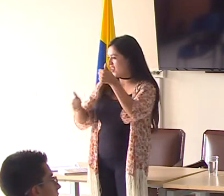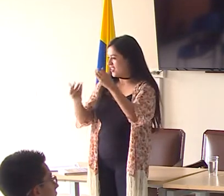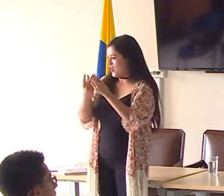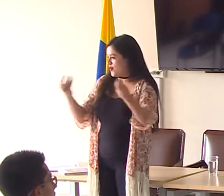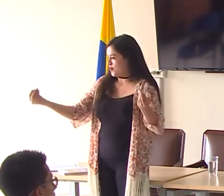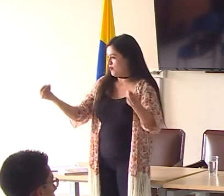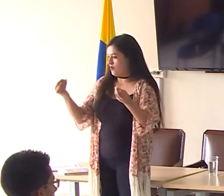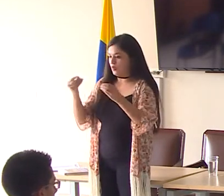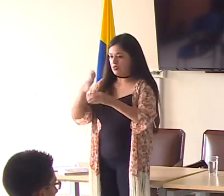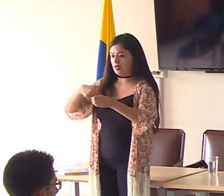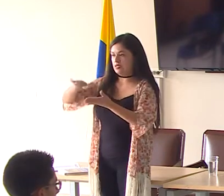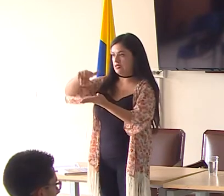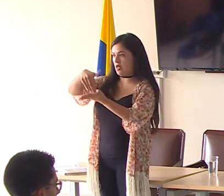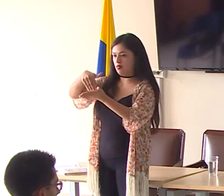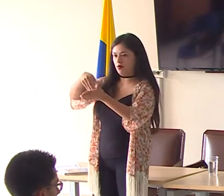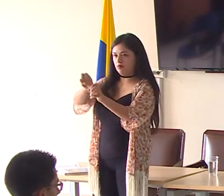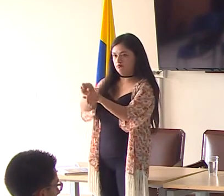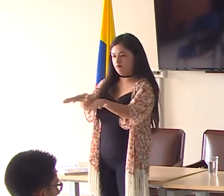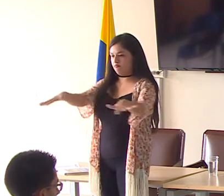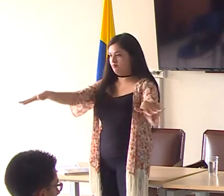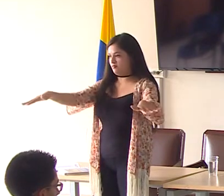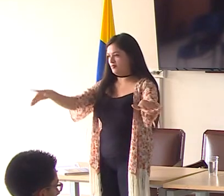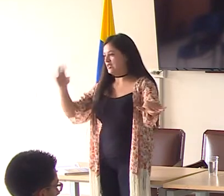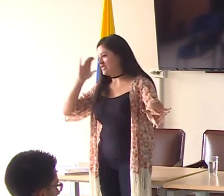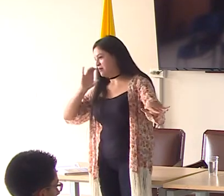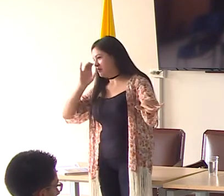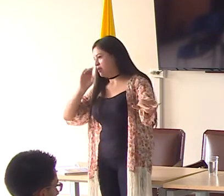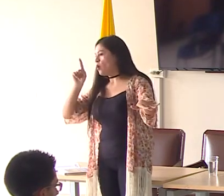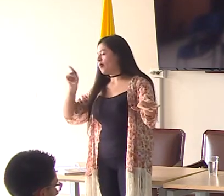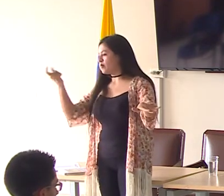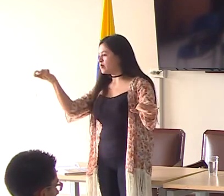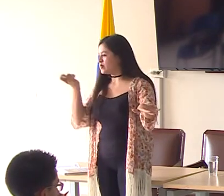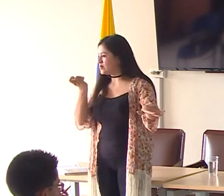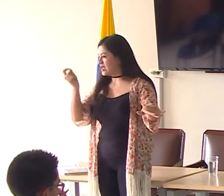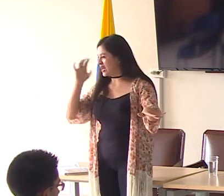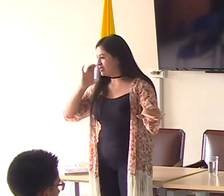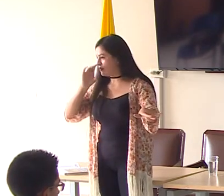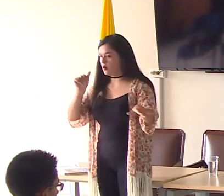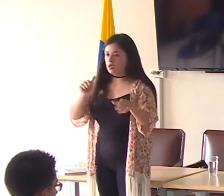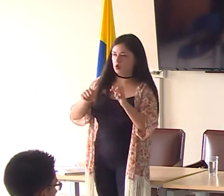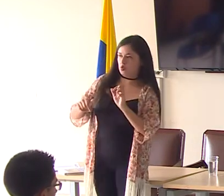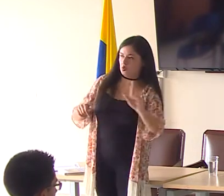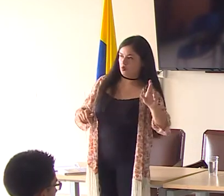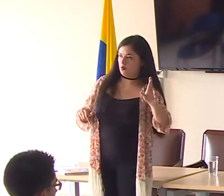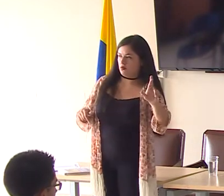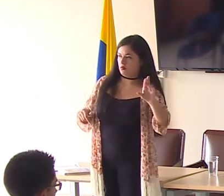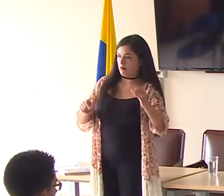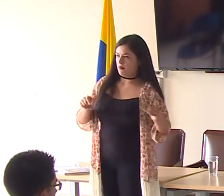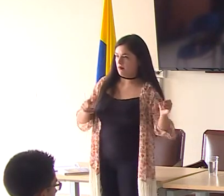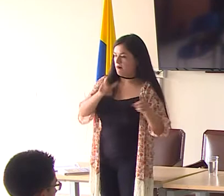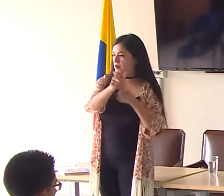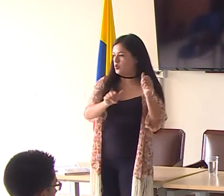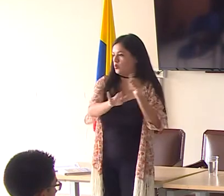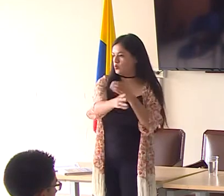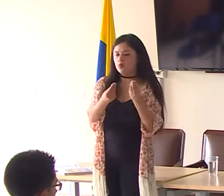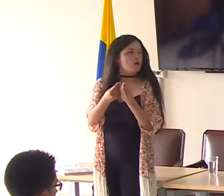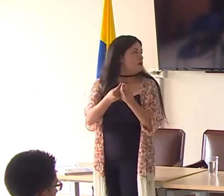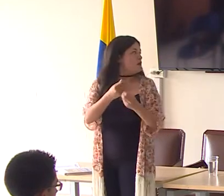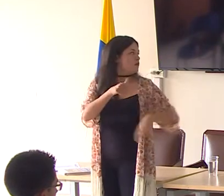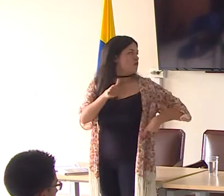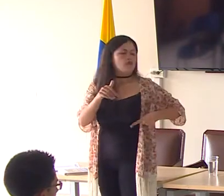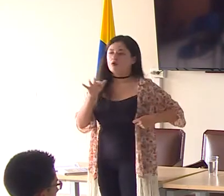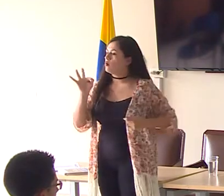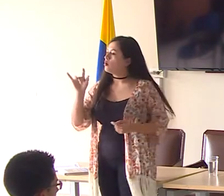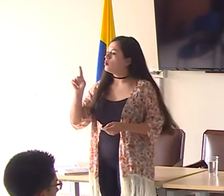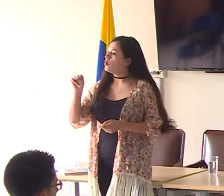expansión urbana que tiene bogotá hacia chapinero y algunos saltos que tiene hacia el sur hacia la aún está la cuenca del túnel lo que es muy